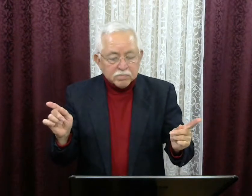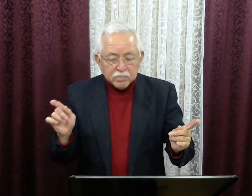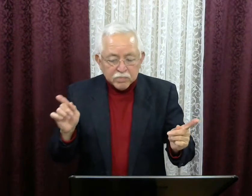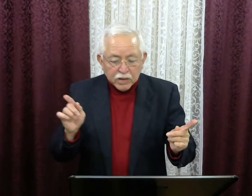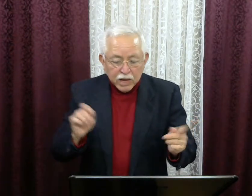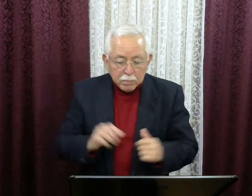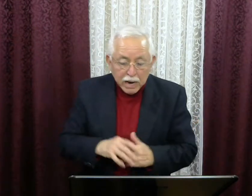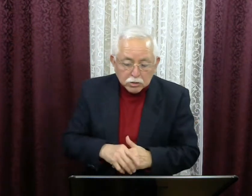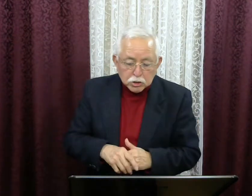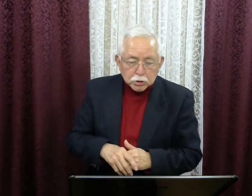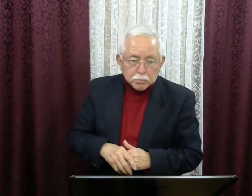Hermanos,